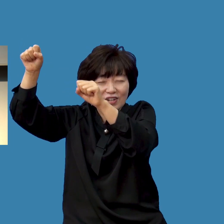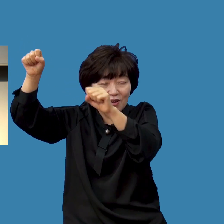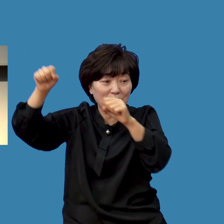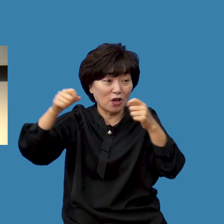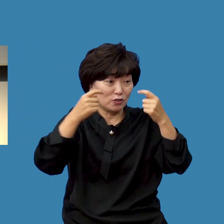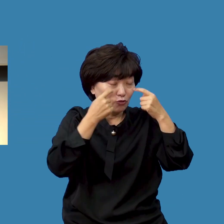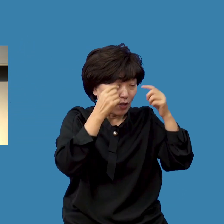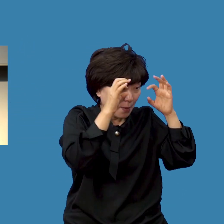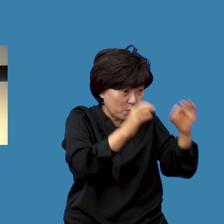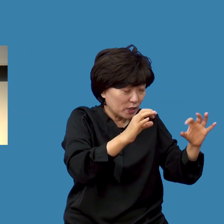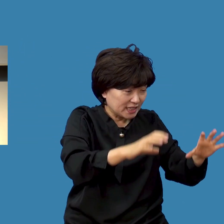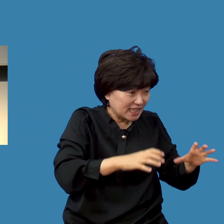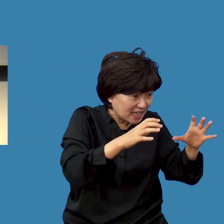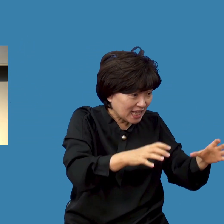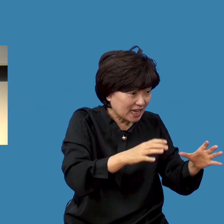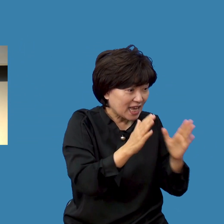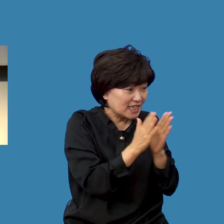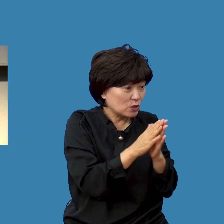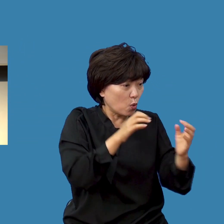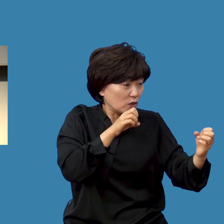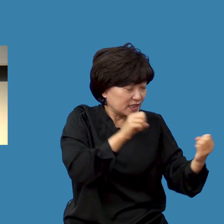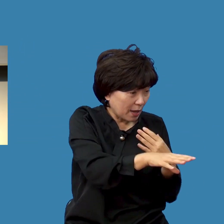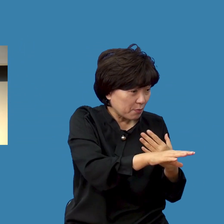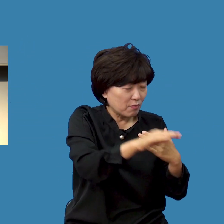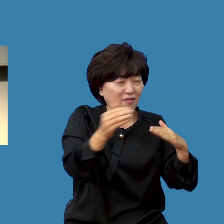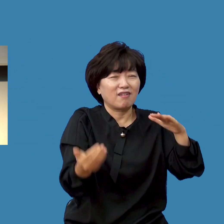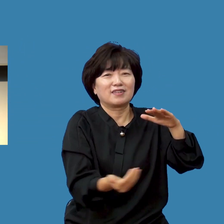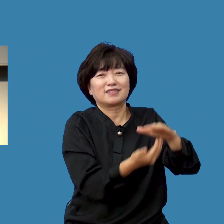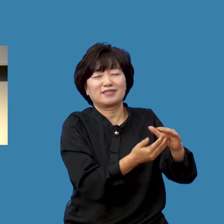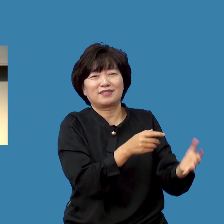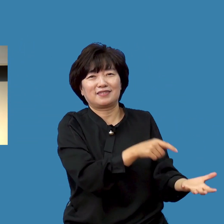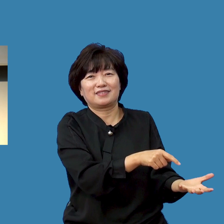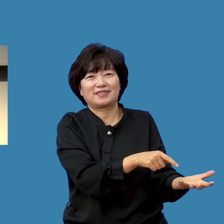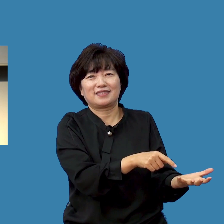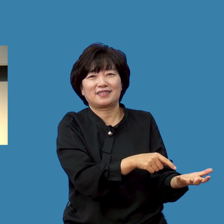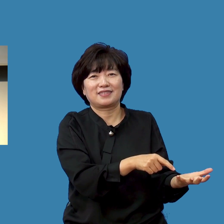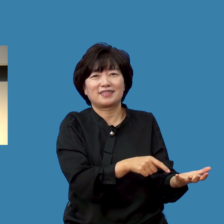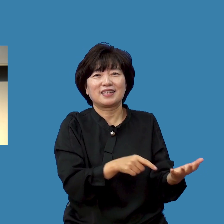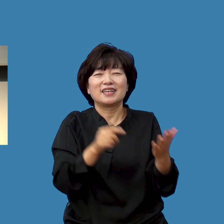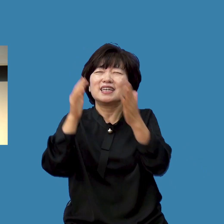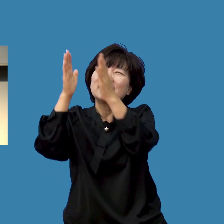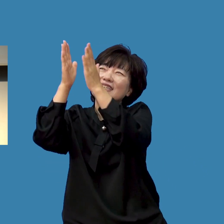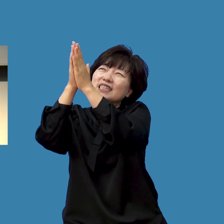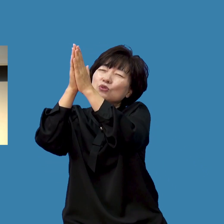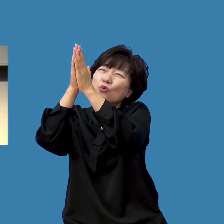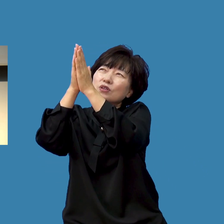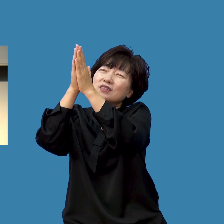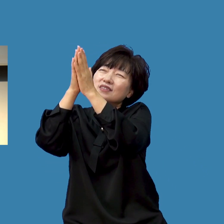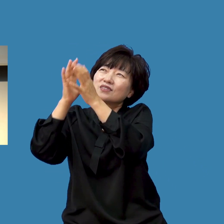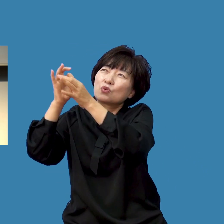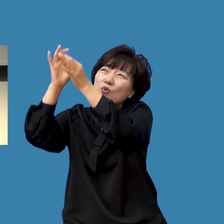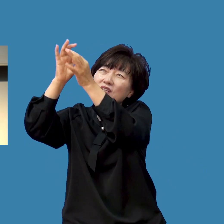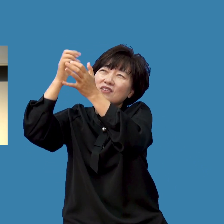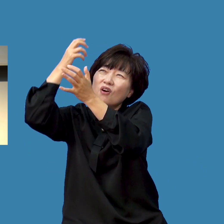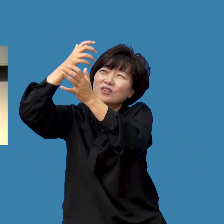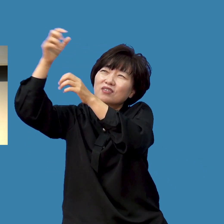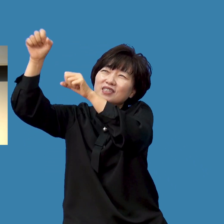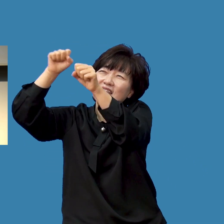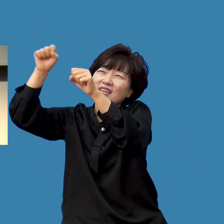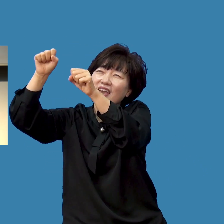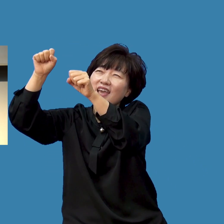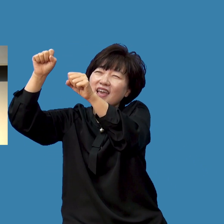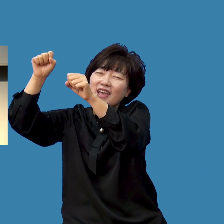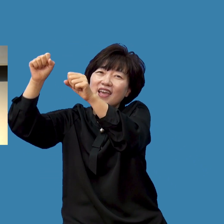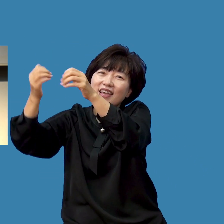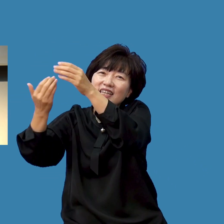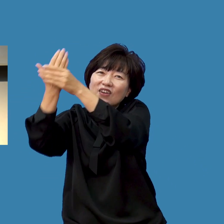일어났어. 그러면 보이는 세계 가운데 그 기도 응답이 일어날 것을 기대하는 것이지, 기도를 통해서 뭔가